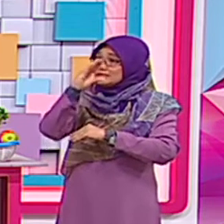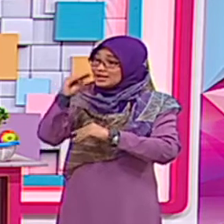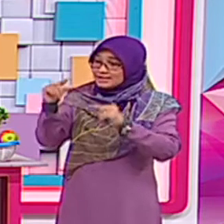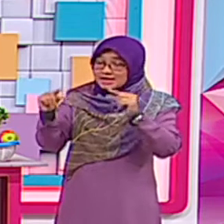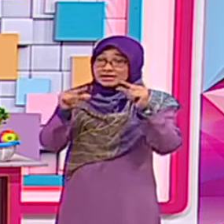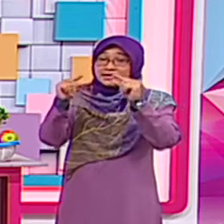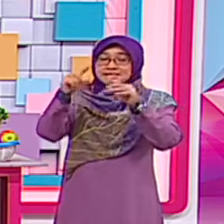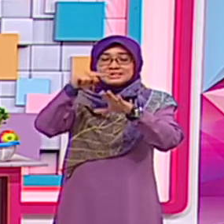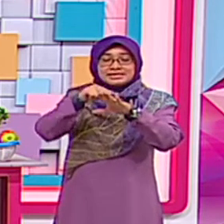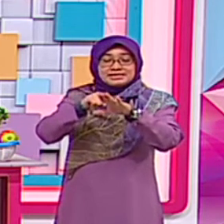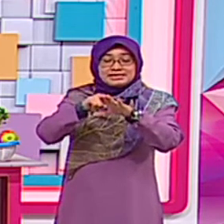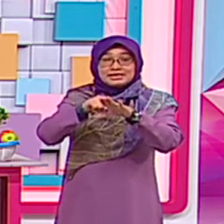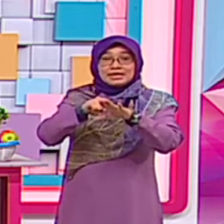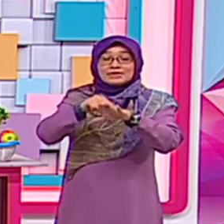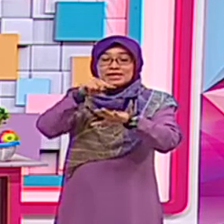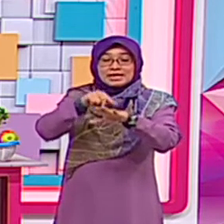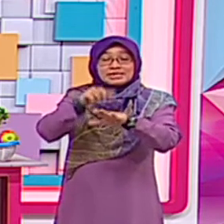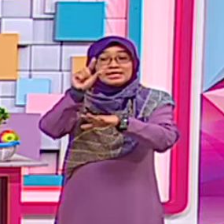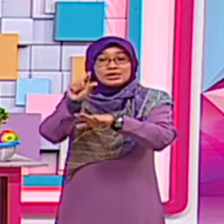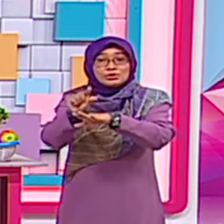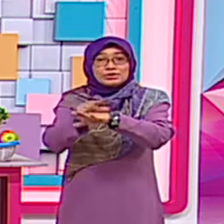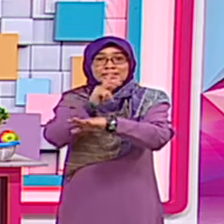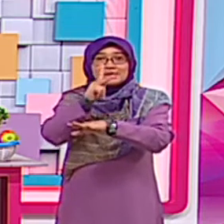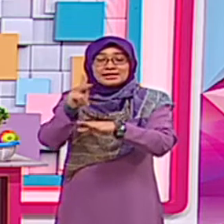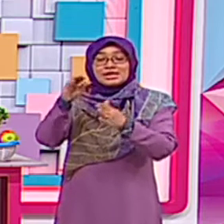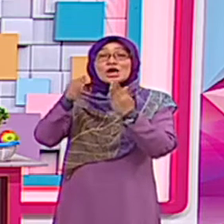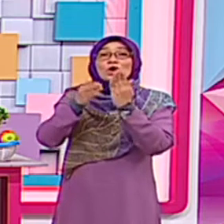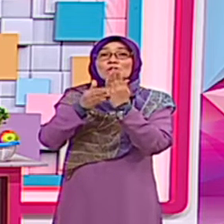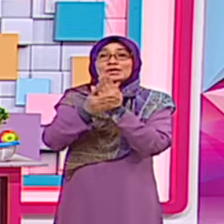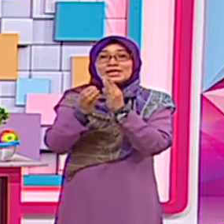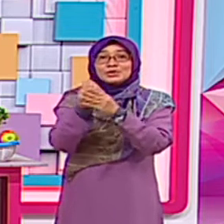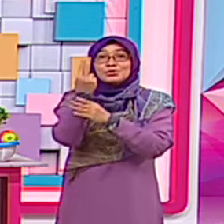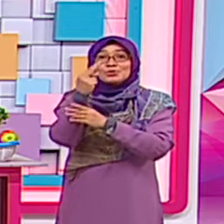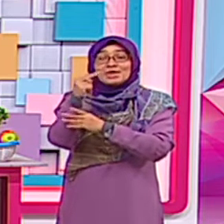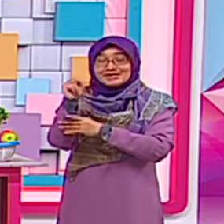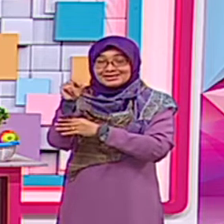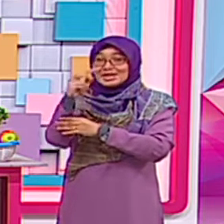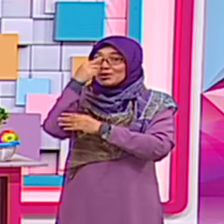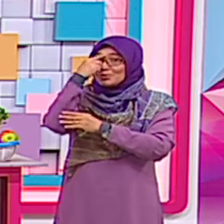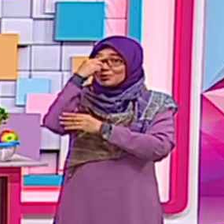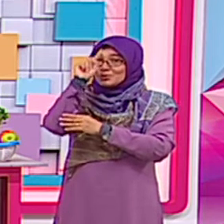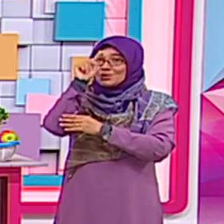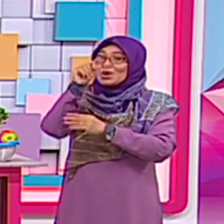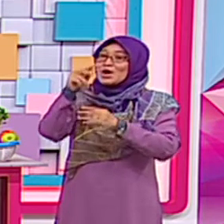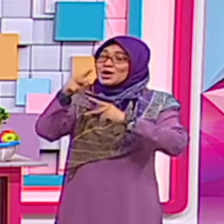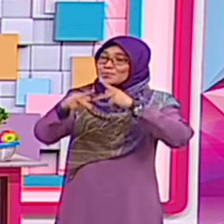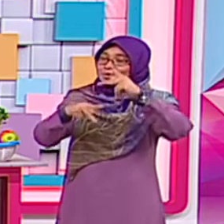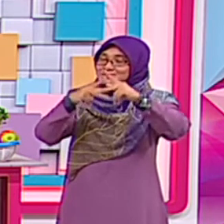akb48g sini oke digunakan oleh tumbuhan untuk proses